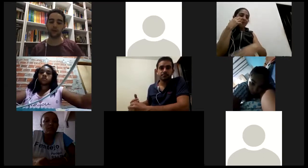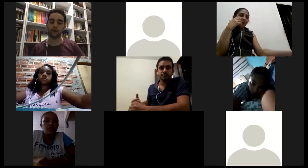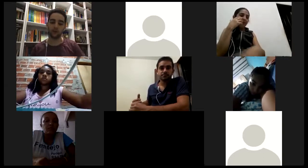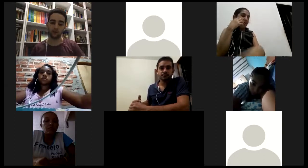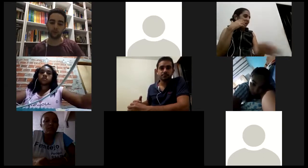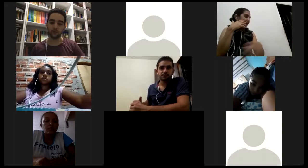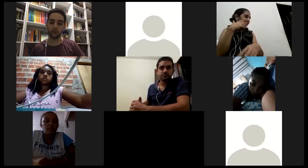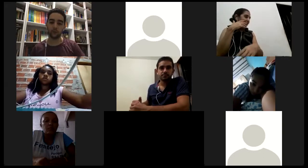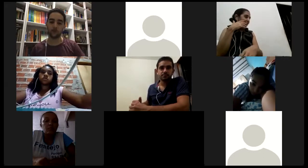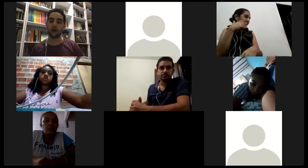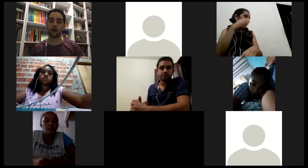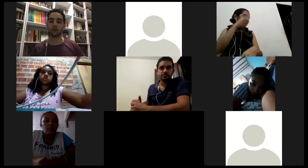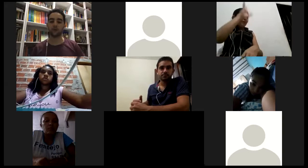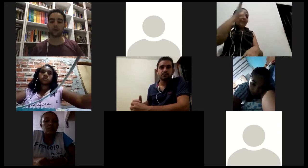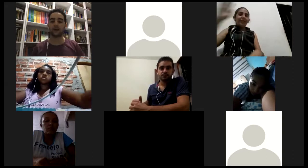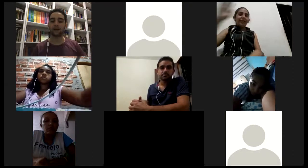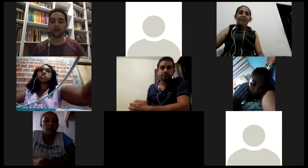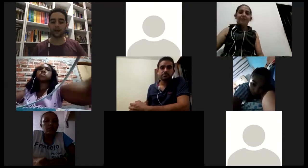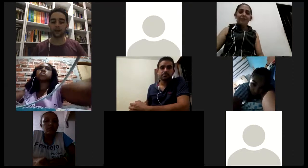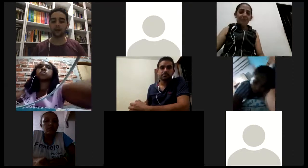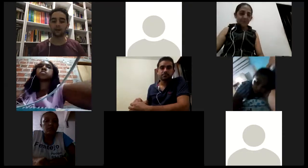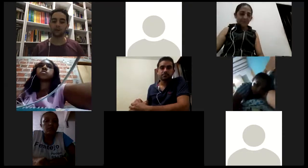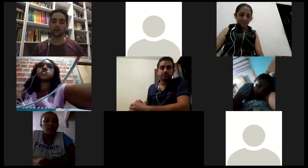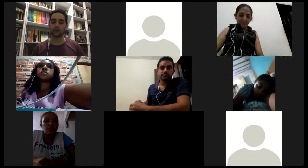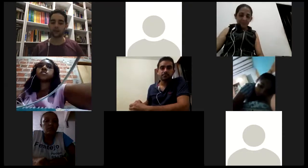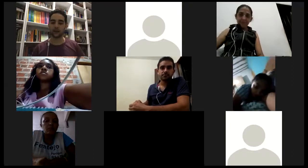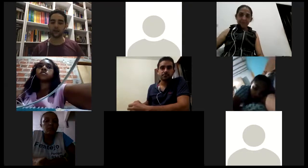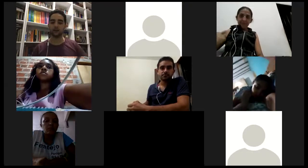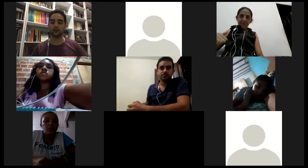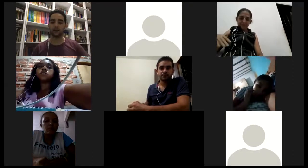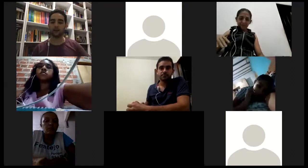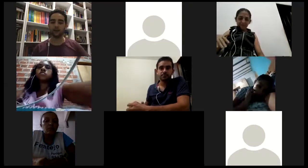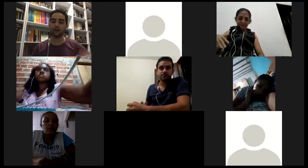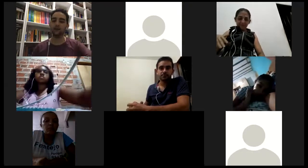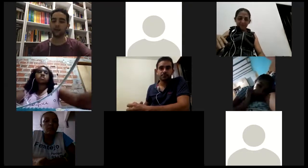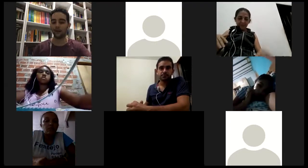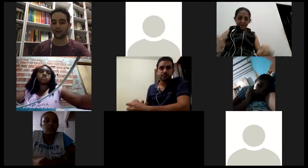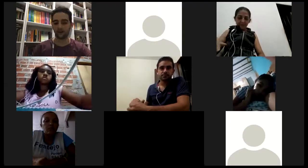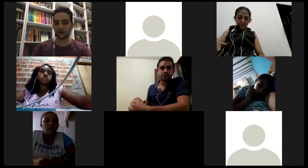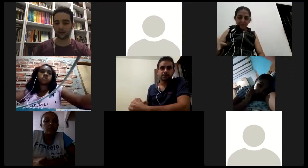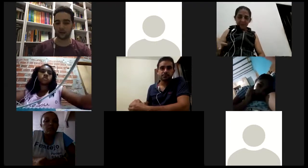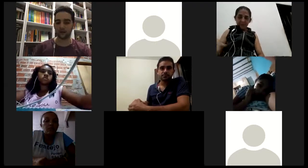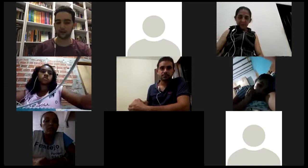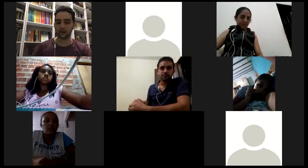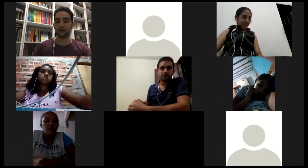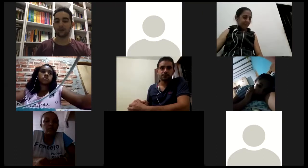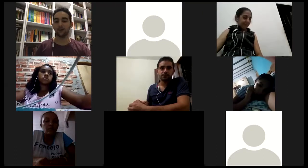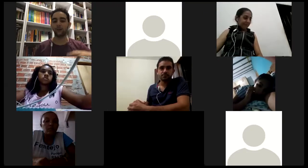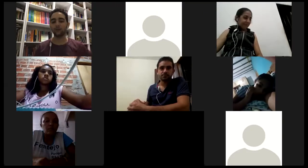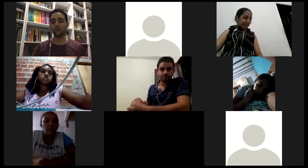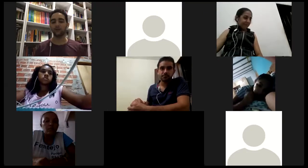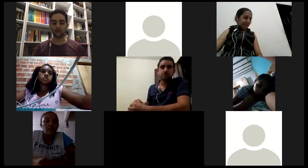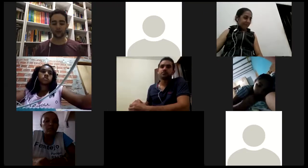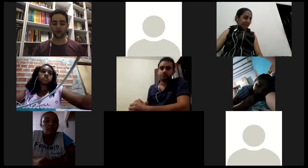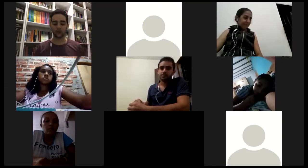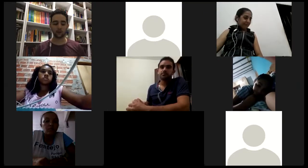falei ontem. Agora, se eu vou falar amanhã, então esse andar se torna em andarei amanhã. Então depende